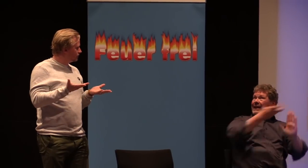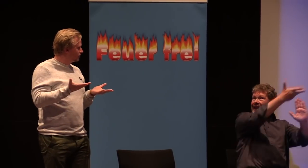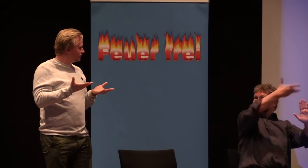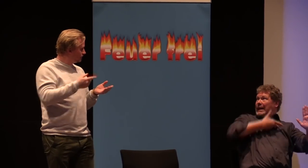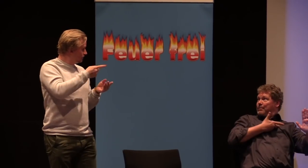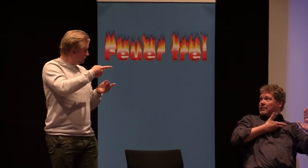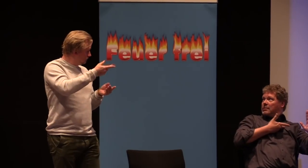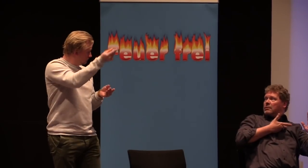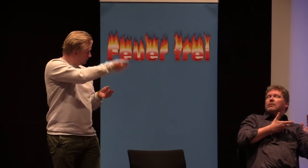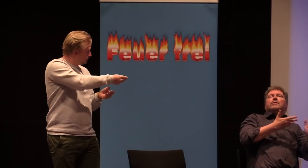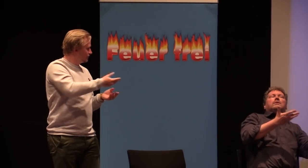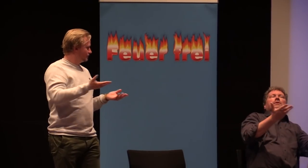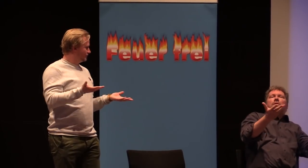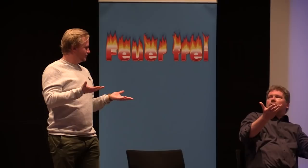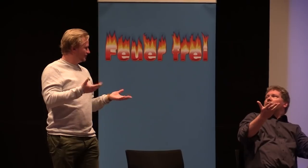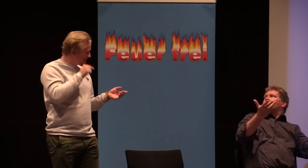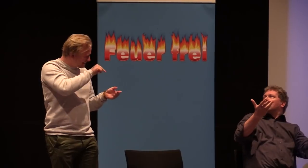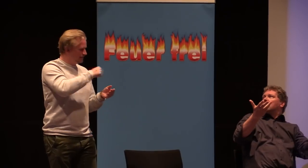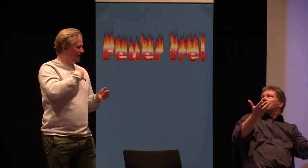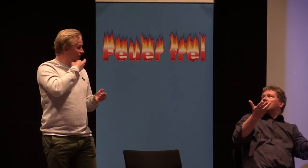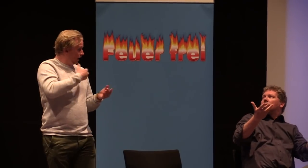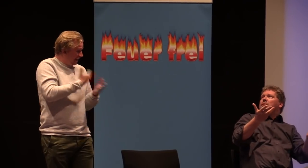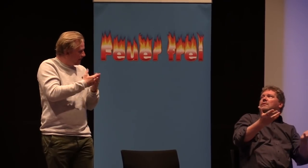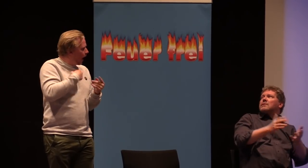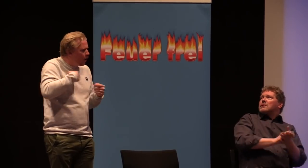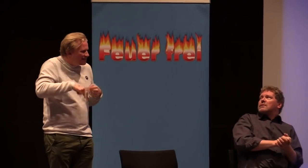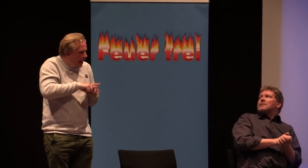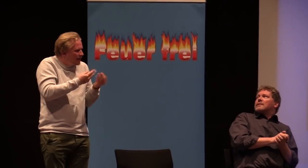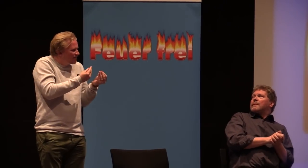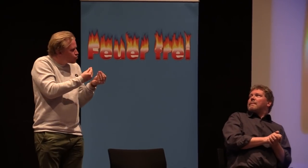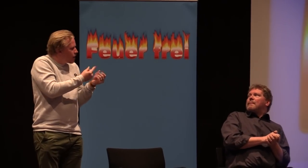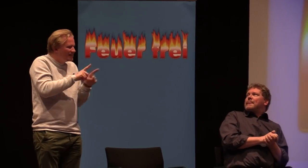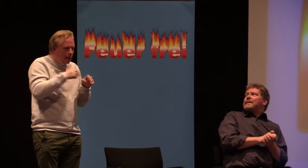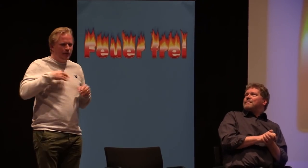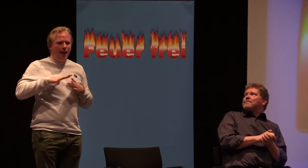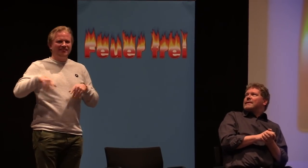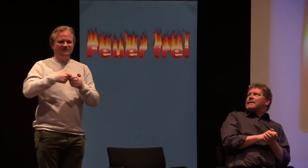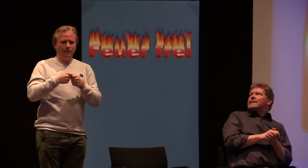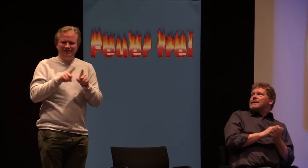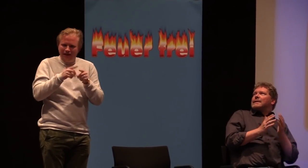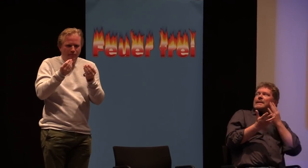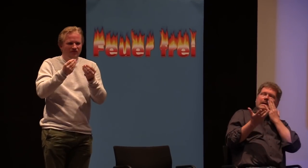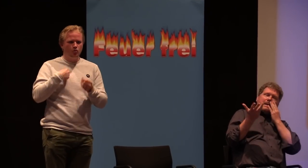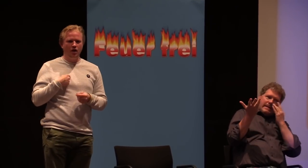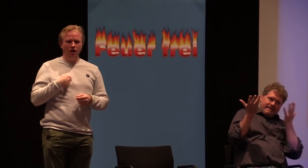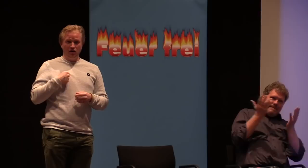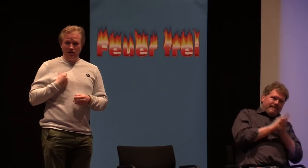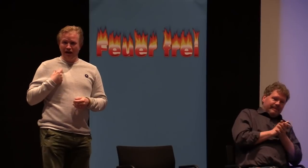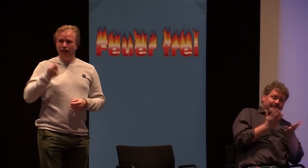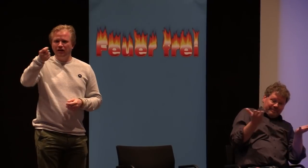Also was gibt der Deutsche Jugendbund? Also an die Jugend, da gibt es auch die Angebote, aber... Naja, aber ich habe so